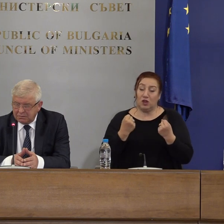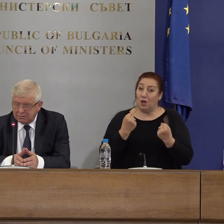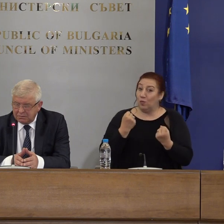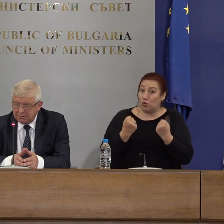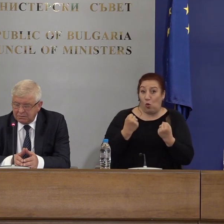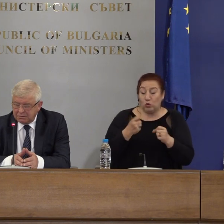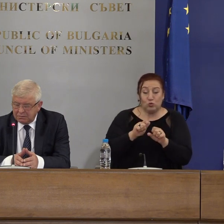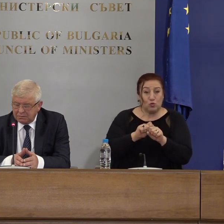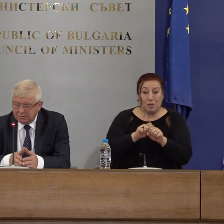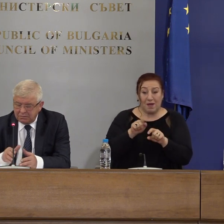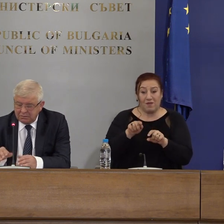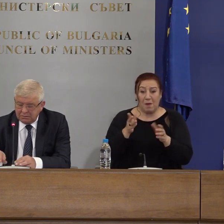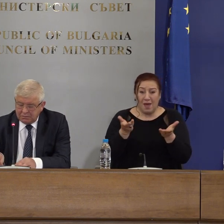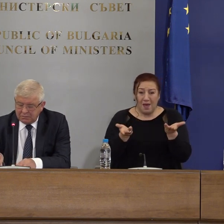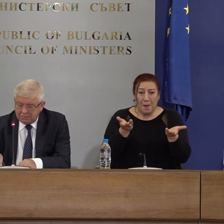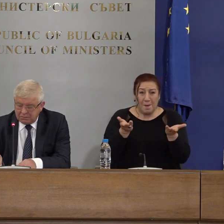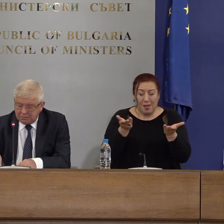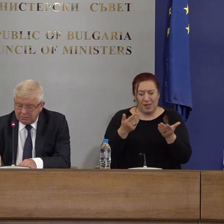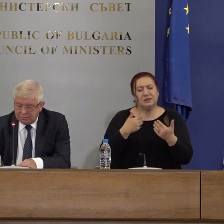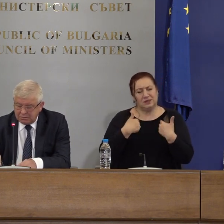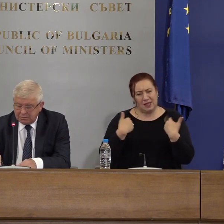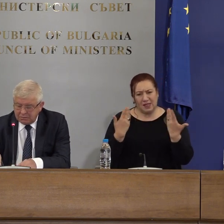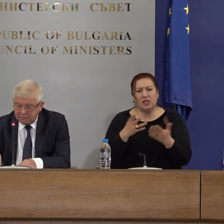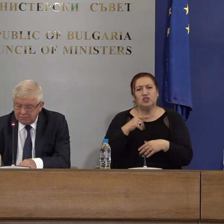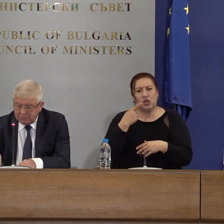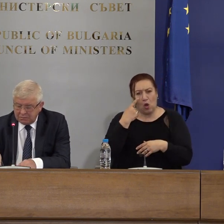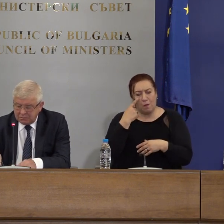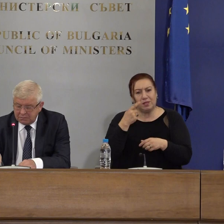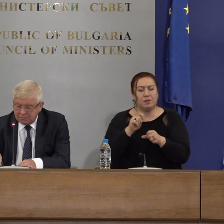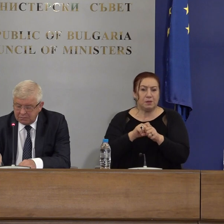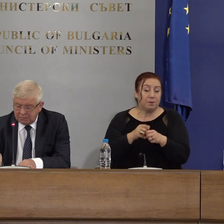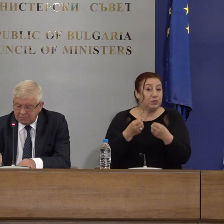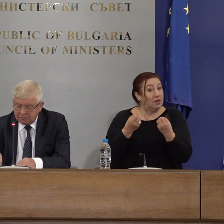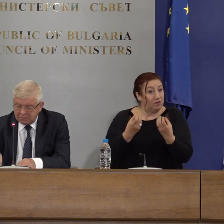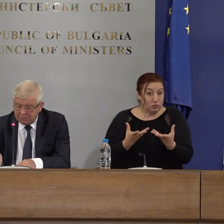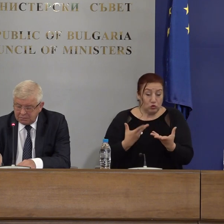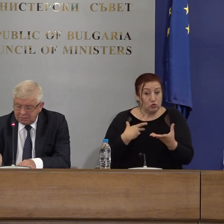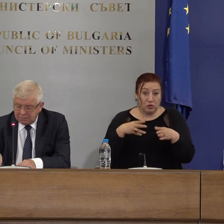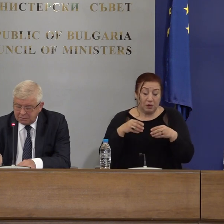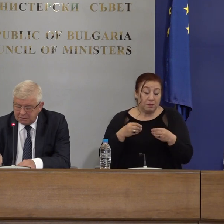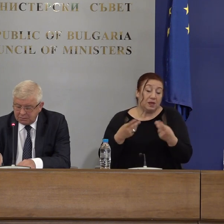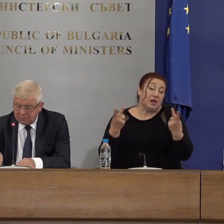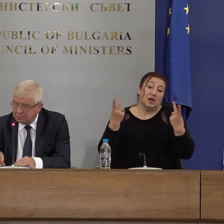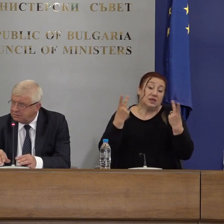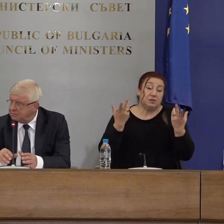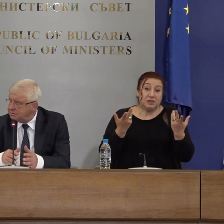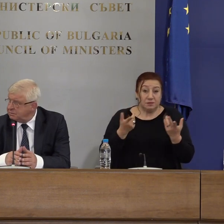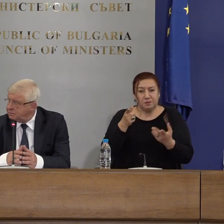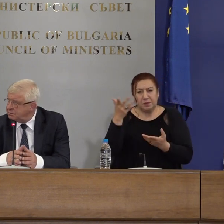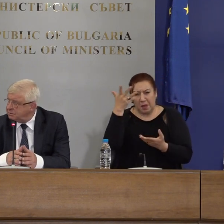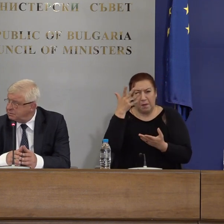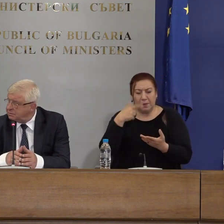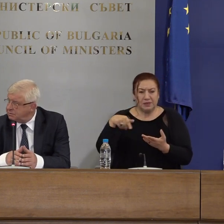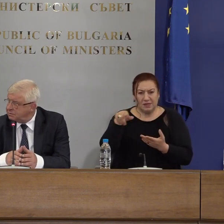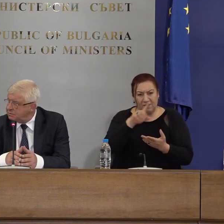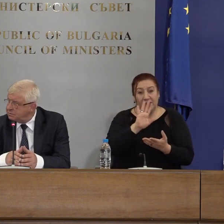този баланс, но ние ще се опитаме да го направим. Сега, възможно ли да се приемат? Разбира се, че е възможно. Представете си, че случаите станат, айде да